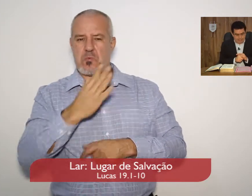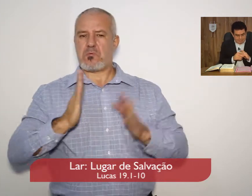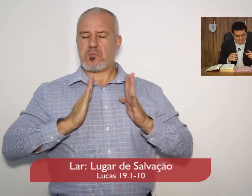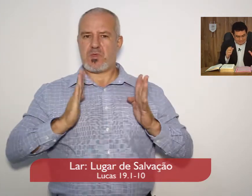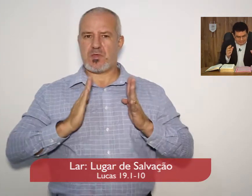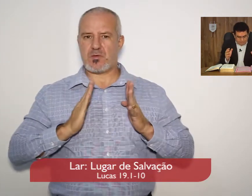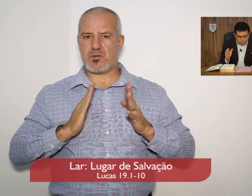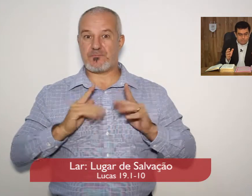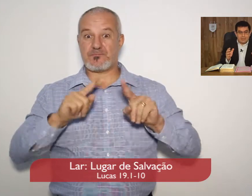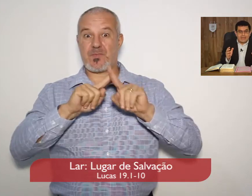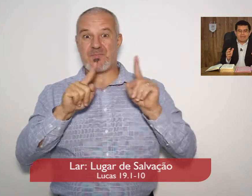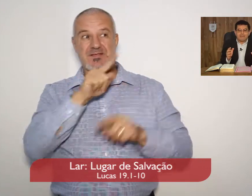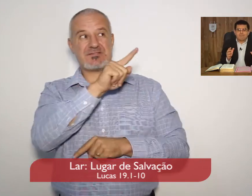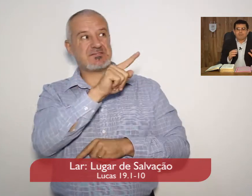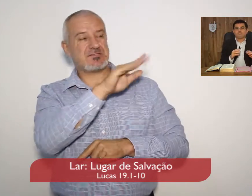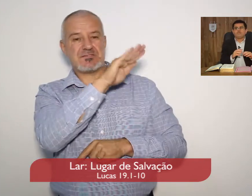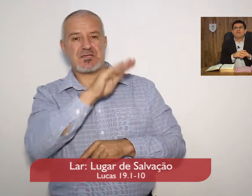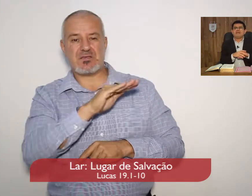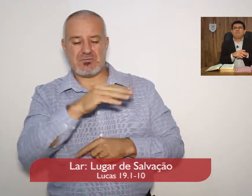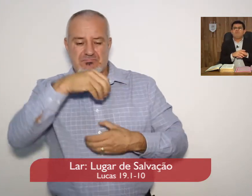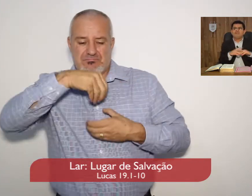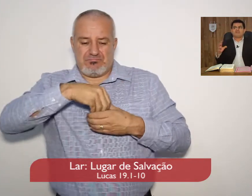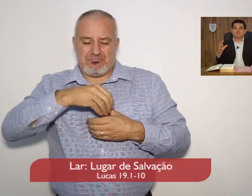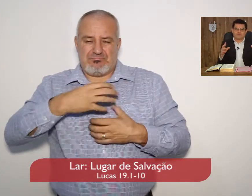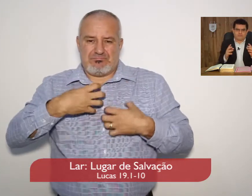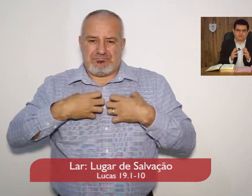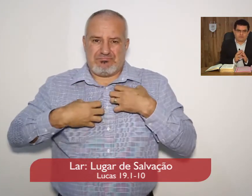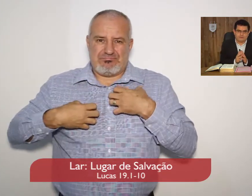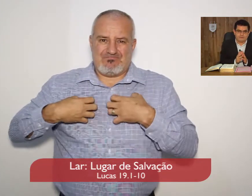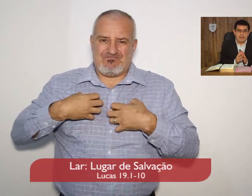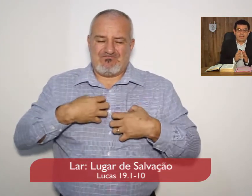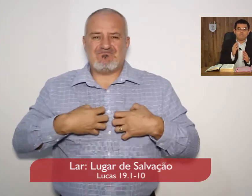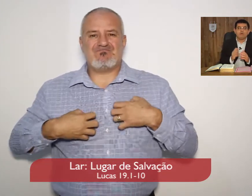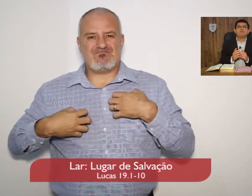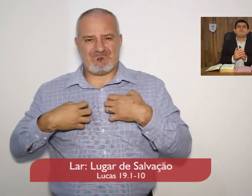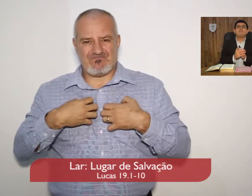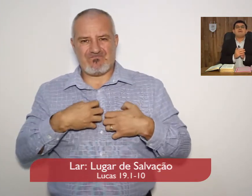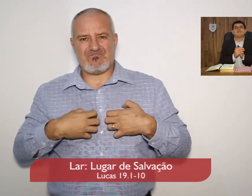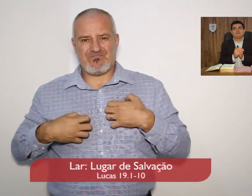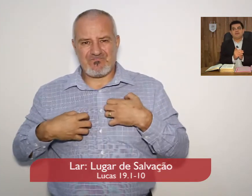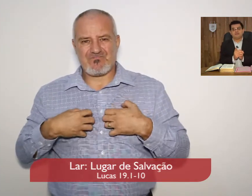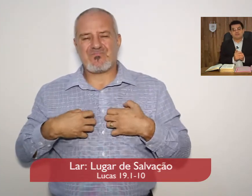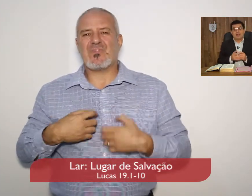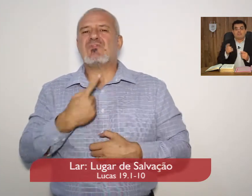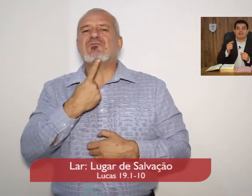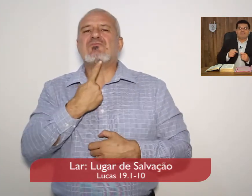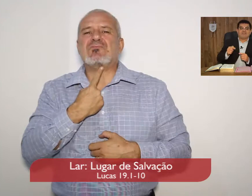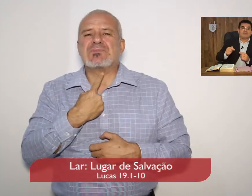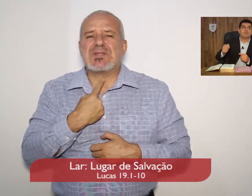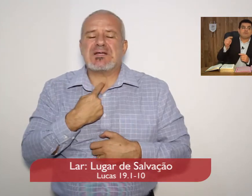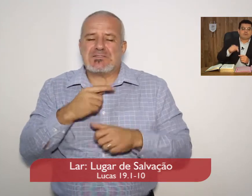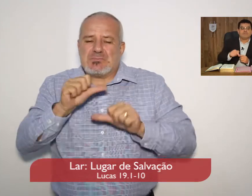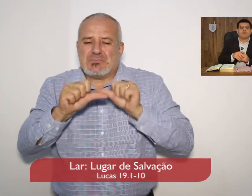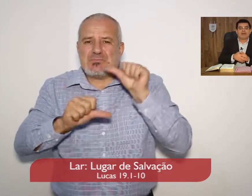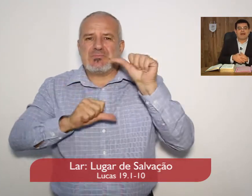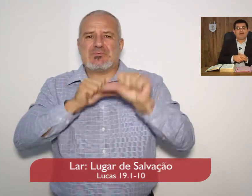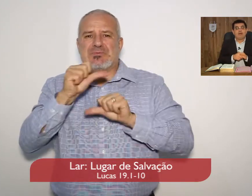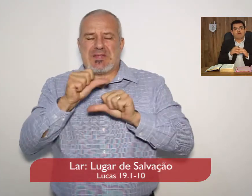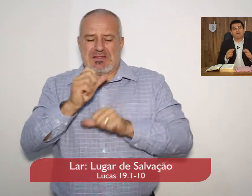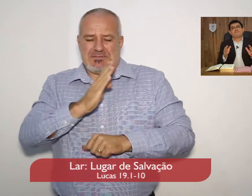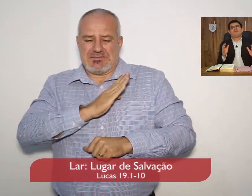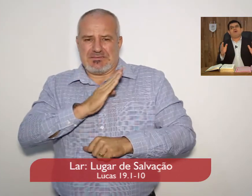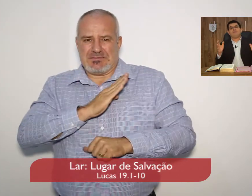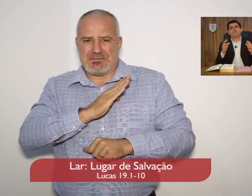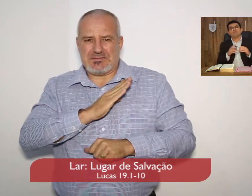bem-sucedido. Mas Zaqueu, ele possuía muitas frustrações e muitos empecilhos para fazer com que o seu